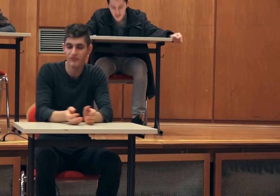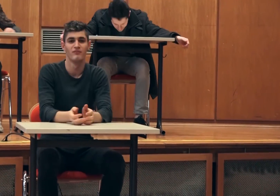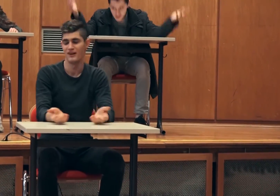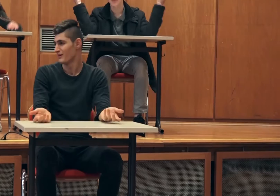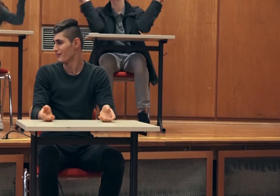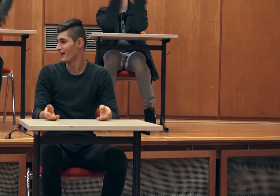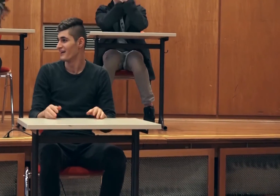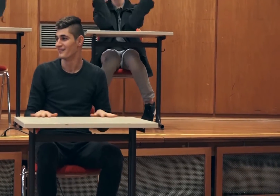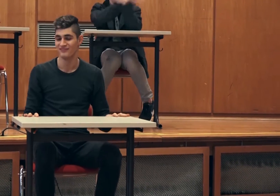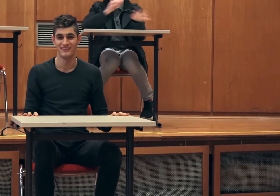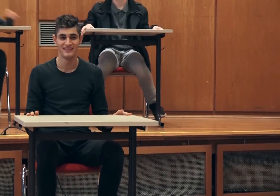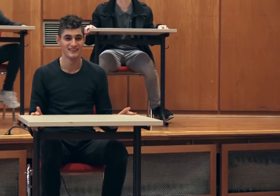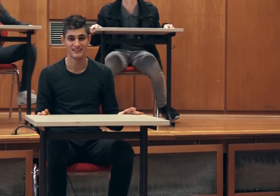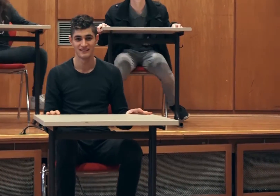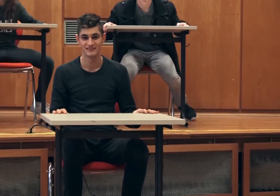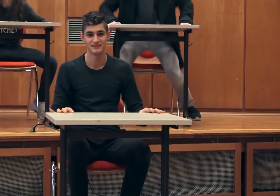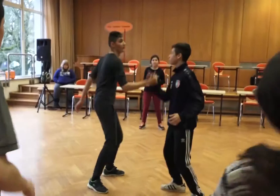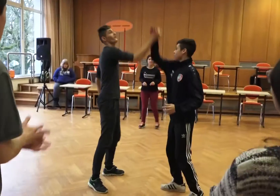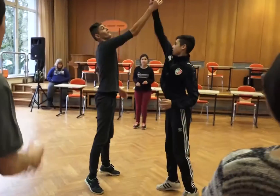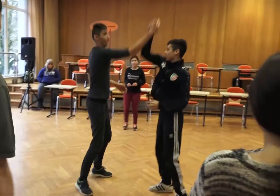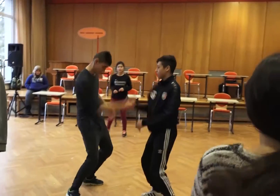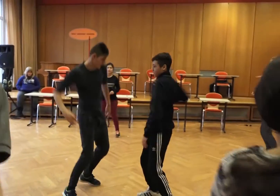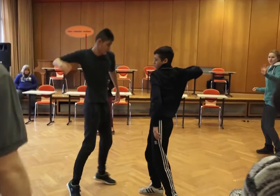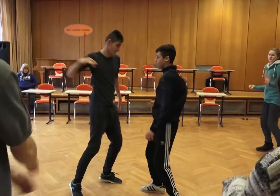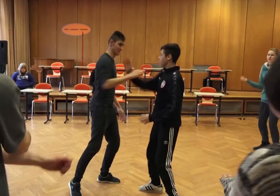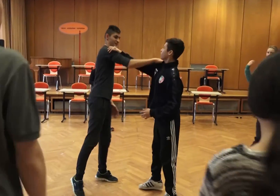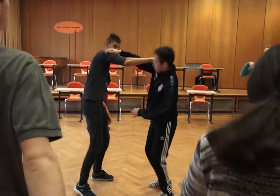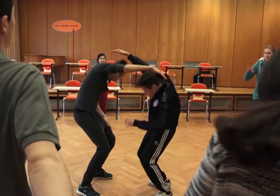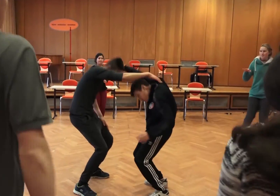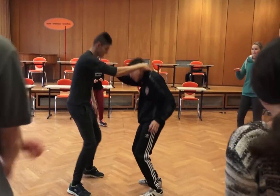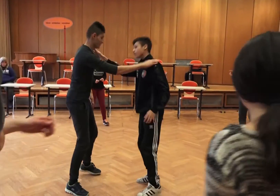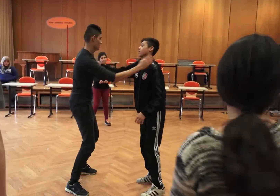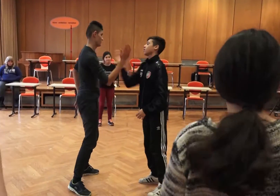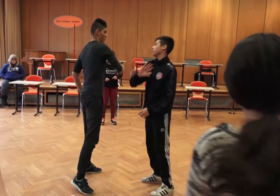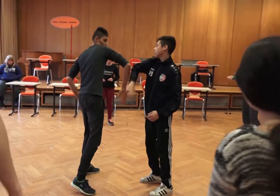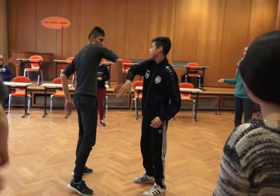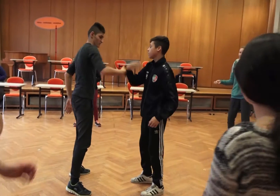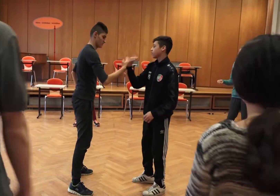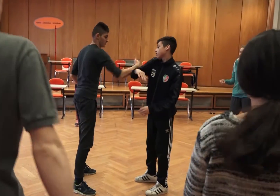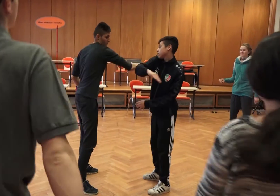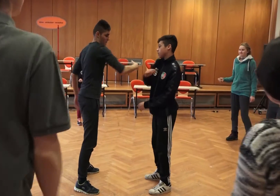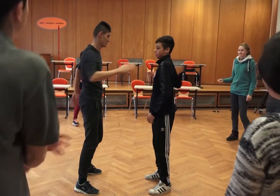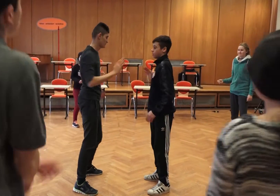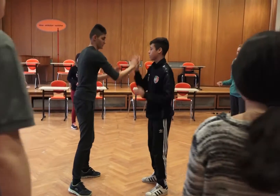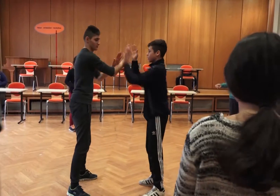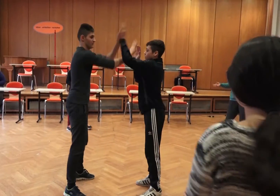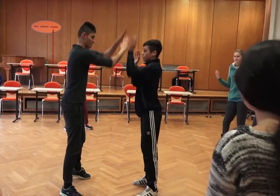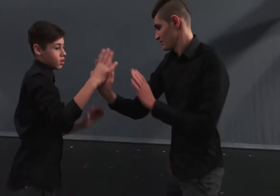Arjan ist ambitioniert. Komplizierte Bewegungsabläufe fallen ihm leicht. Getanzt hat er schon früher im Irak. Für